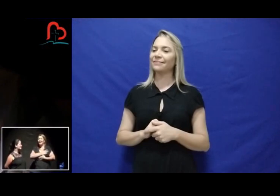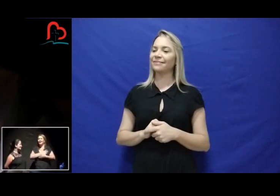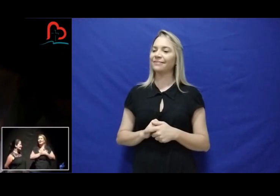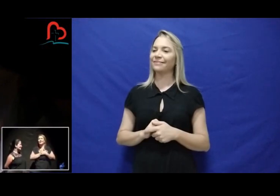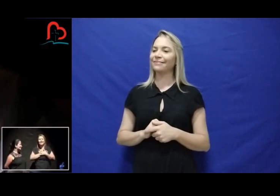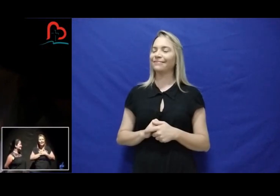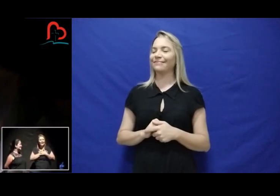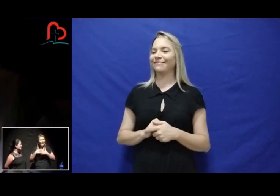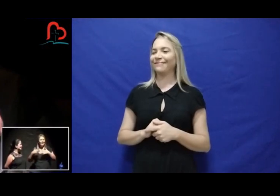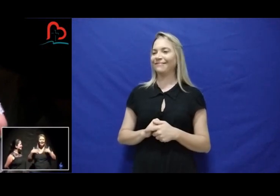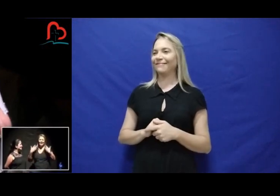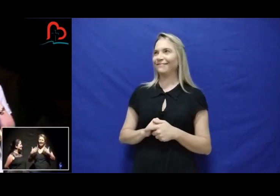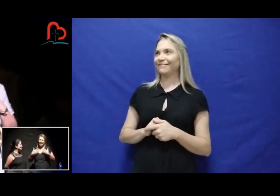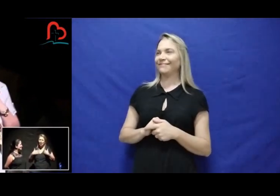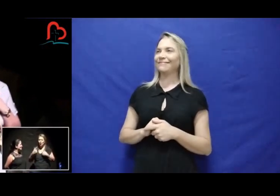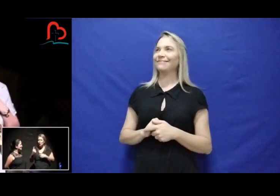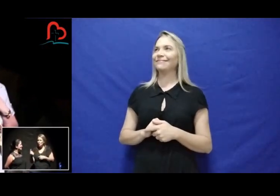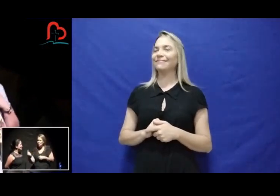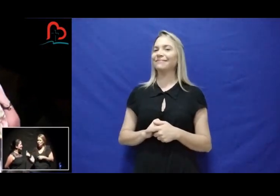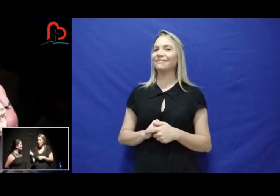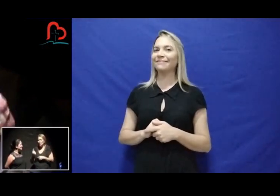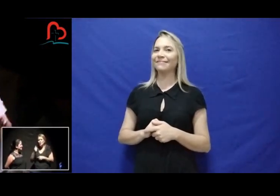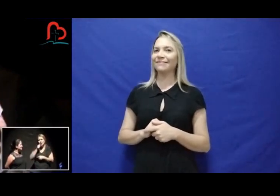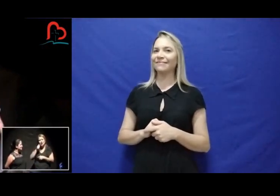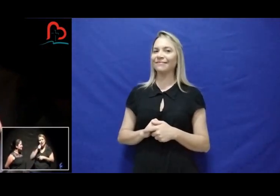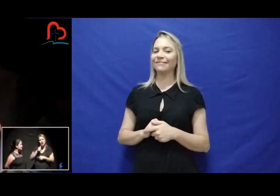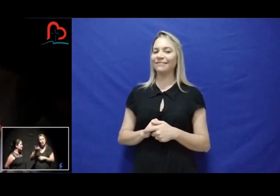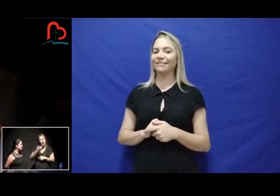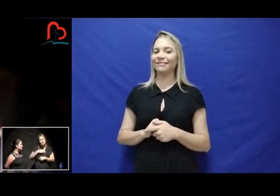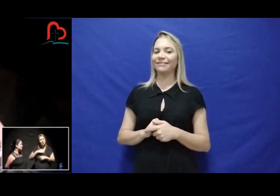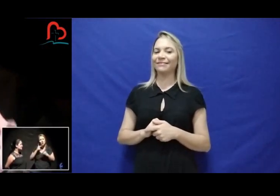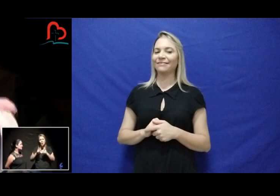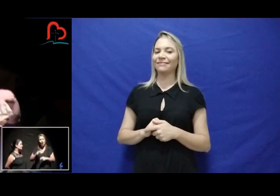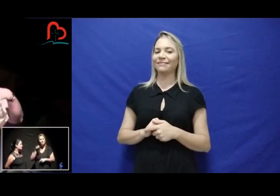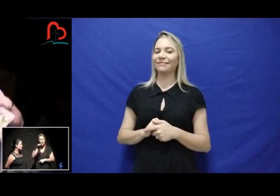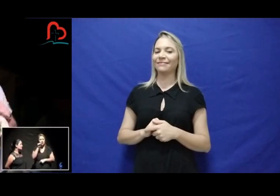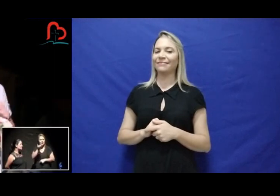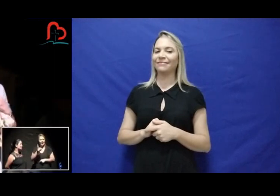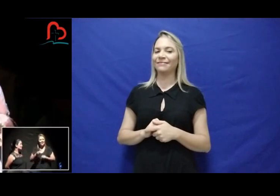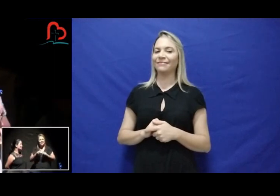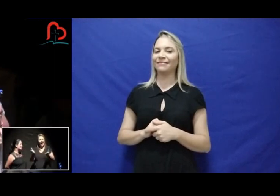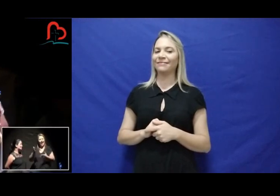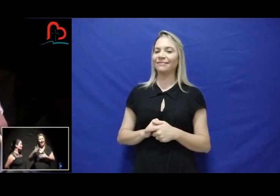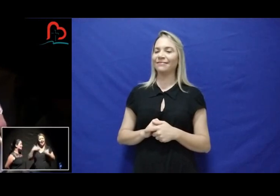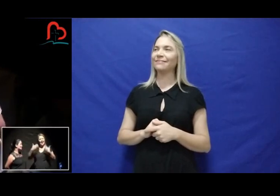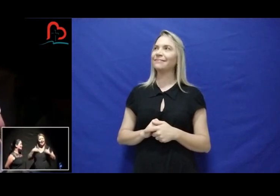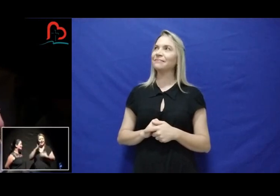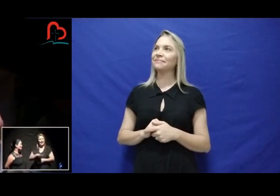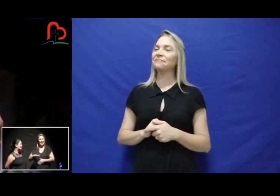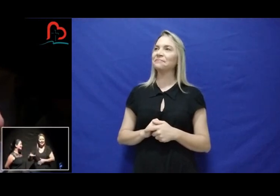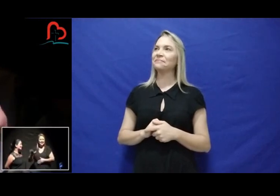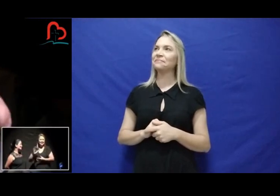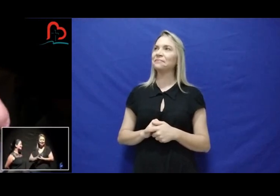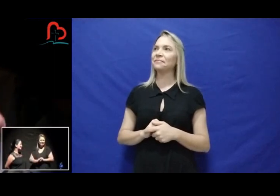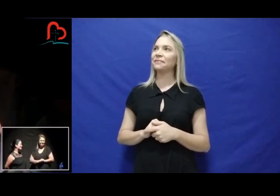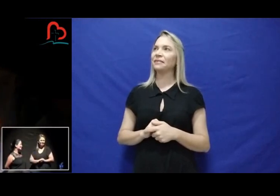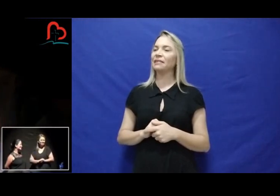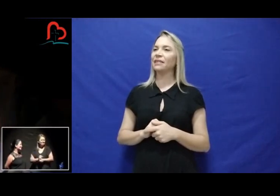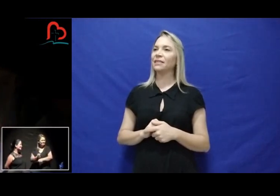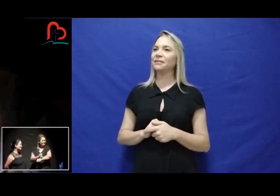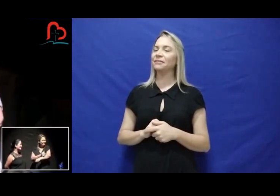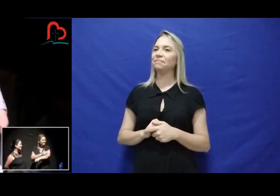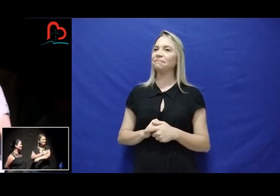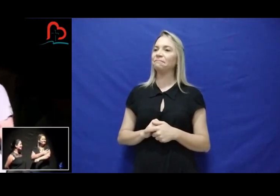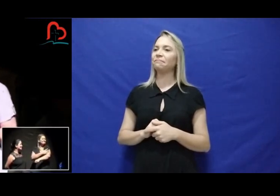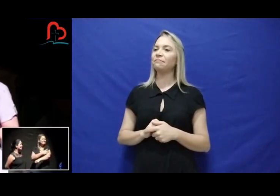quando uma menininha disse para mim assim: eu quero ser uma missionária igual a você, para trazer alegria para as crianças. E é para isso